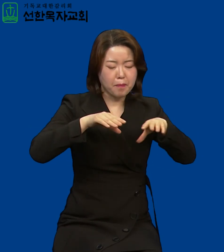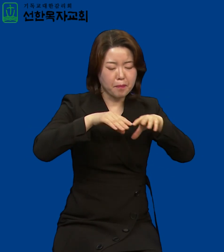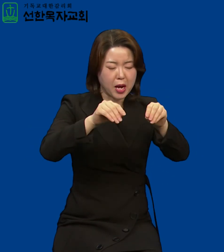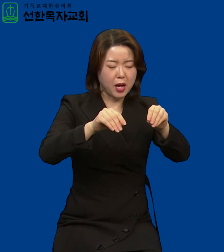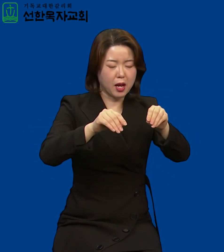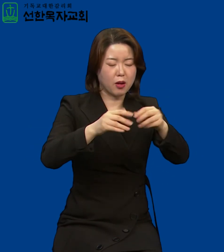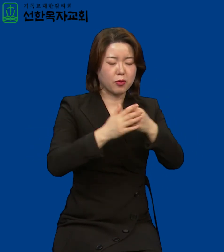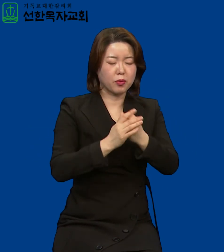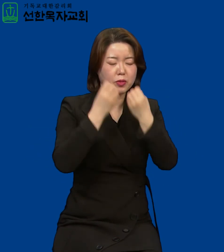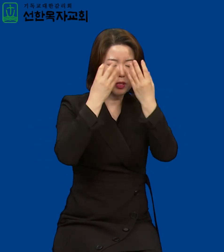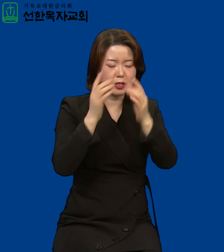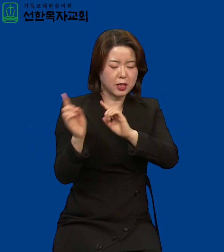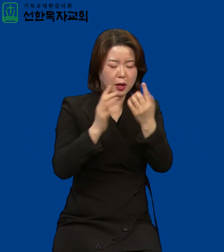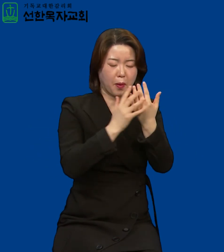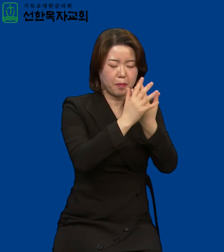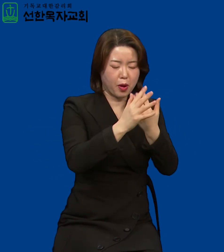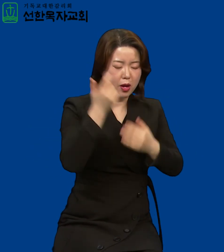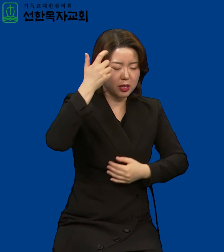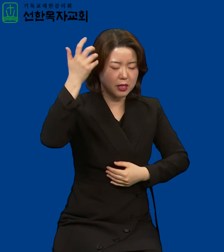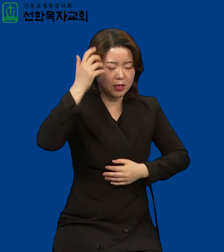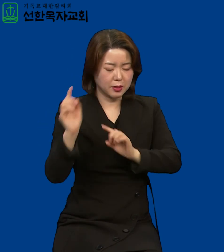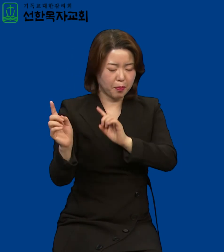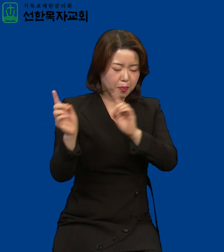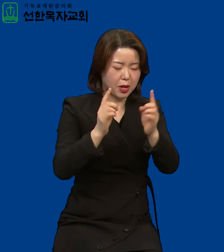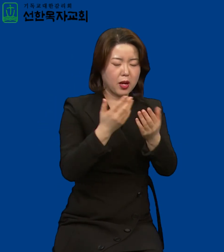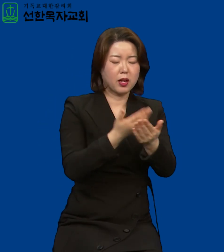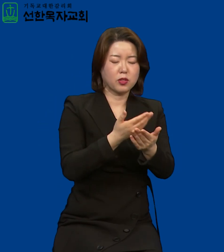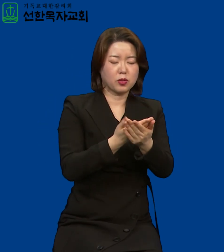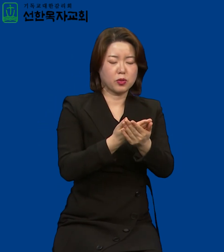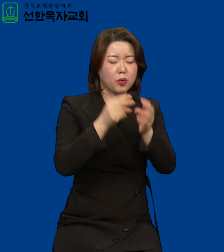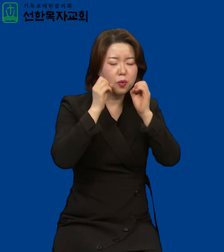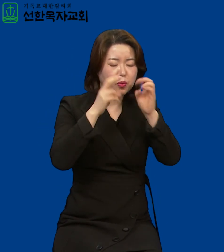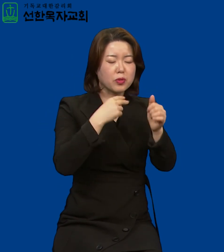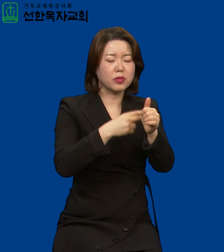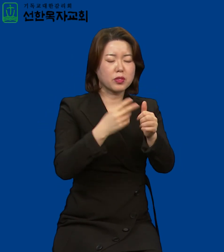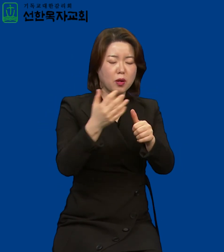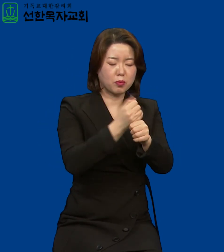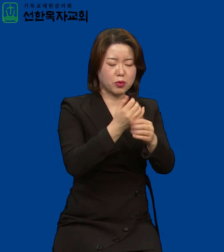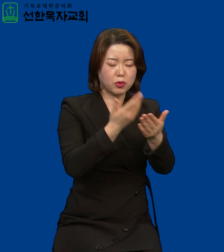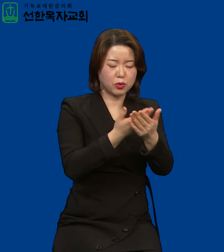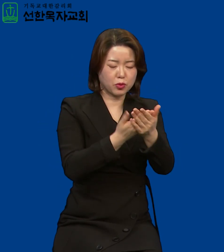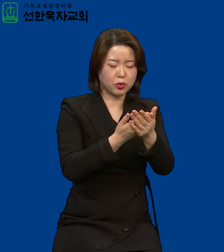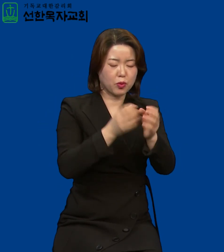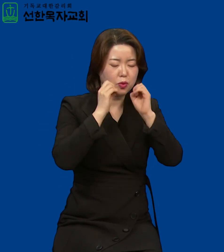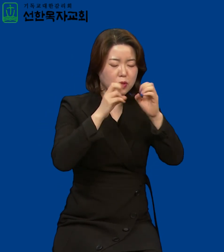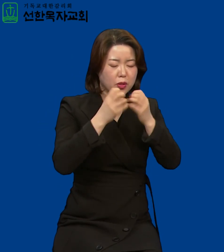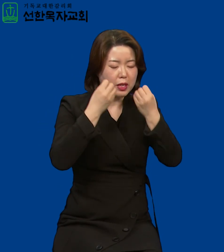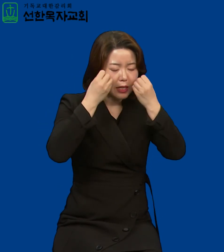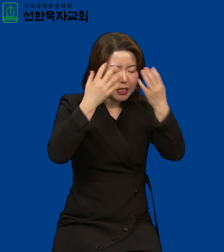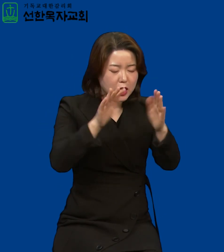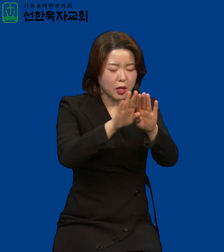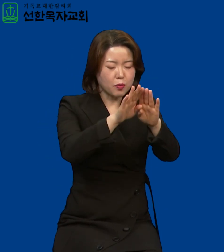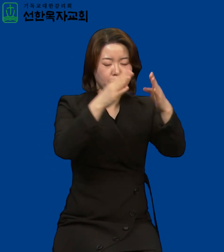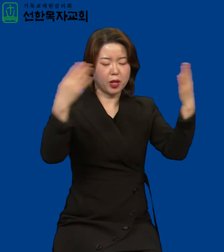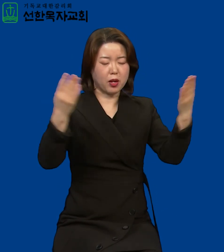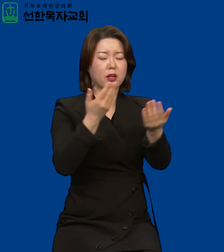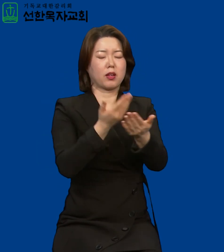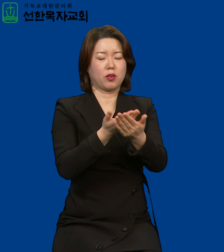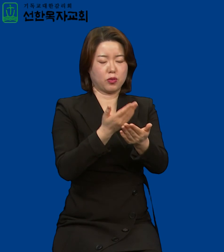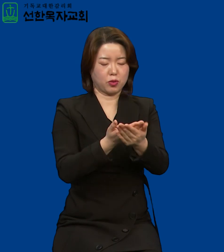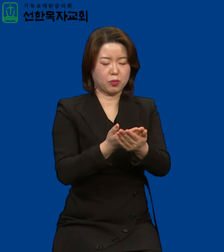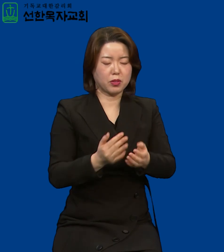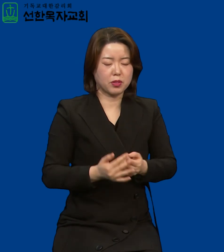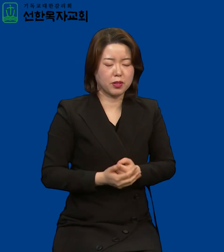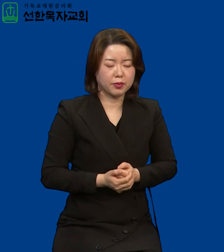새 부흥이, 영적 각성이 일어나고 선교사님들을 붙들어 주시고 선교의 새 문이 활짝 열리게